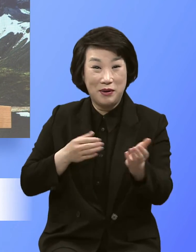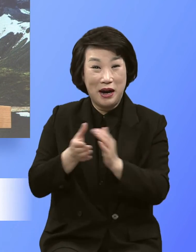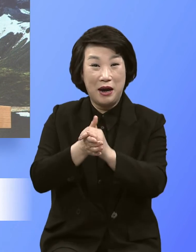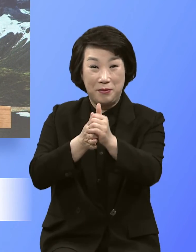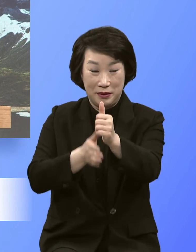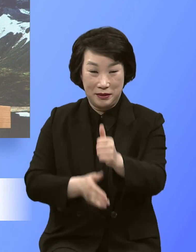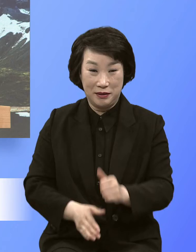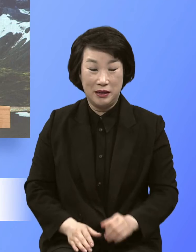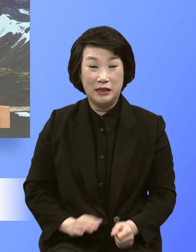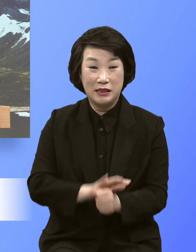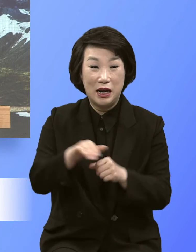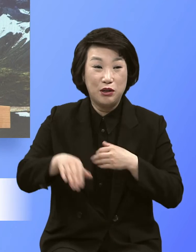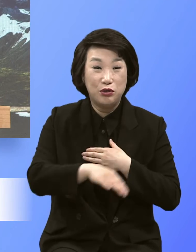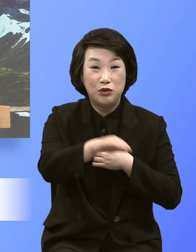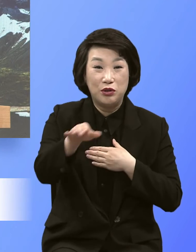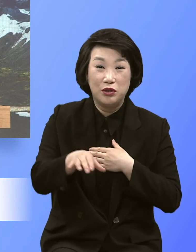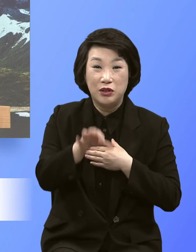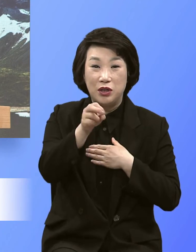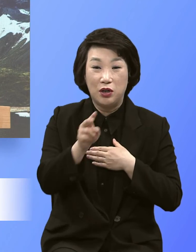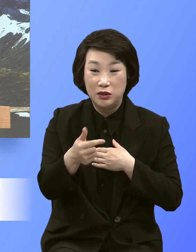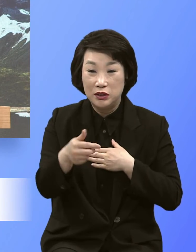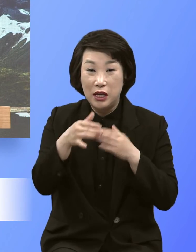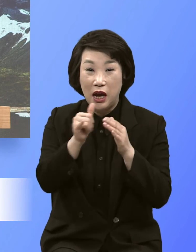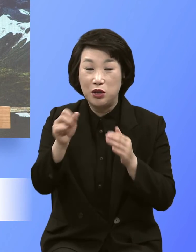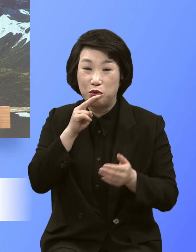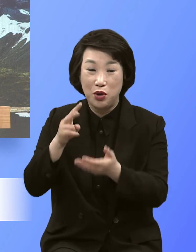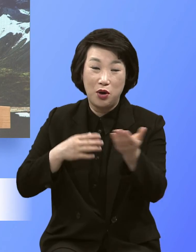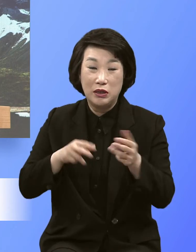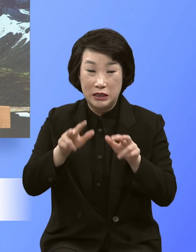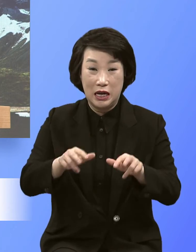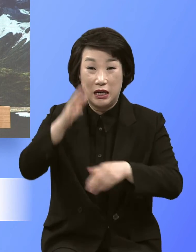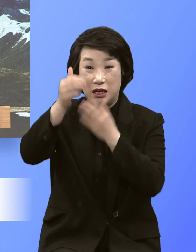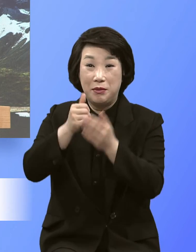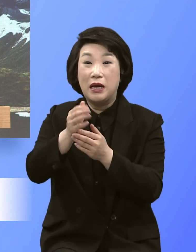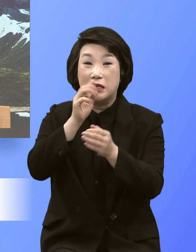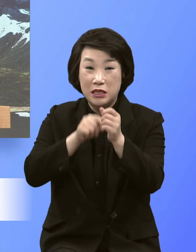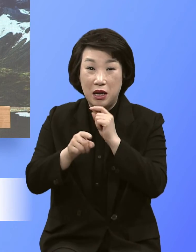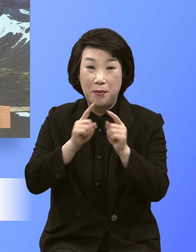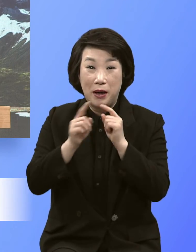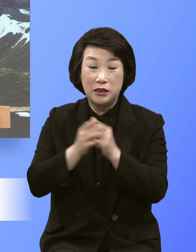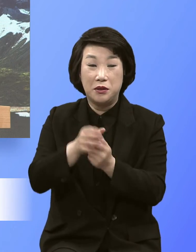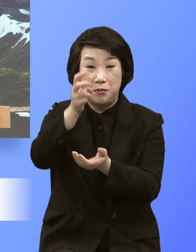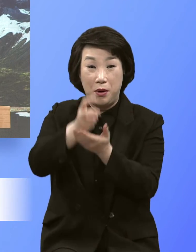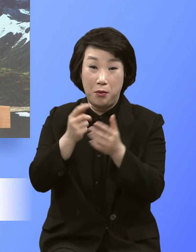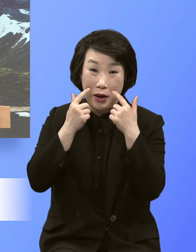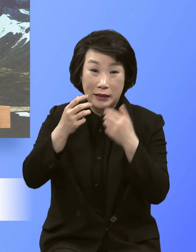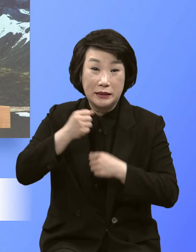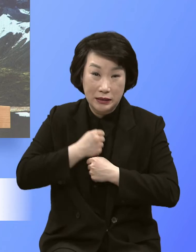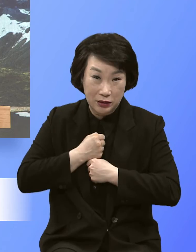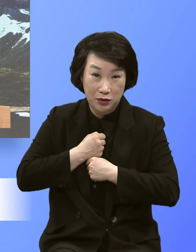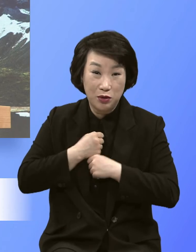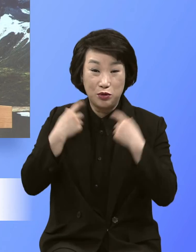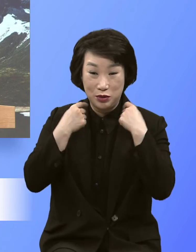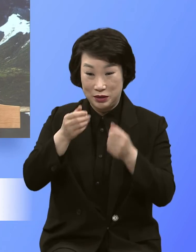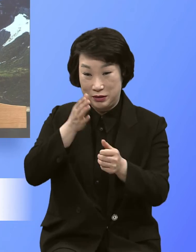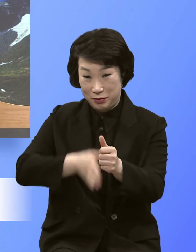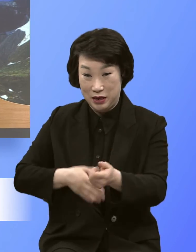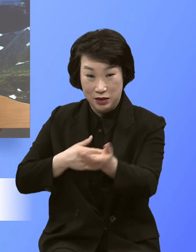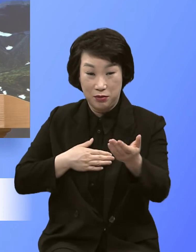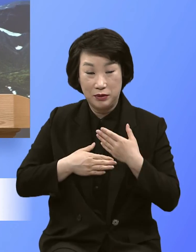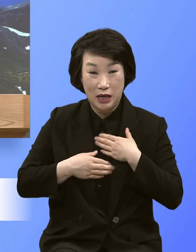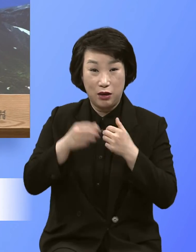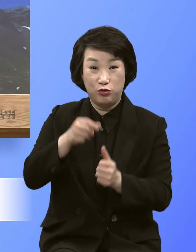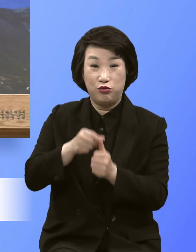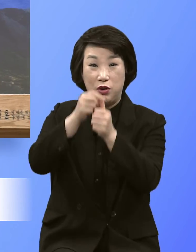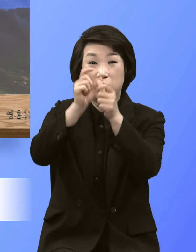사랑하는 연세가족이요, 이제는 하나님의 진리의 말씀의 질서를 분명하게 지켜서 나의